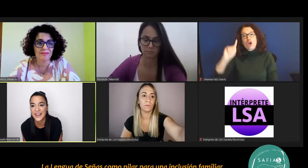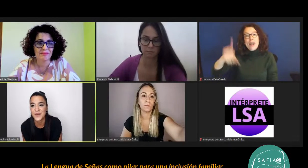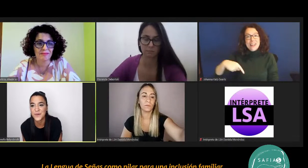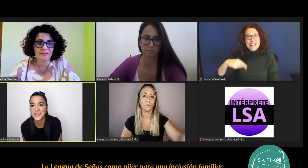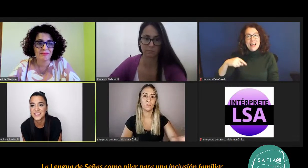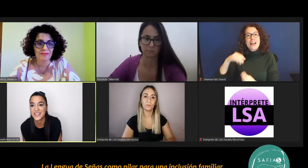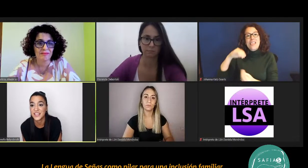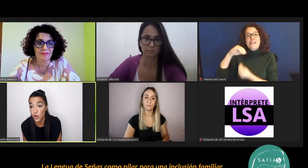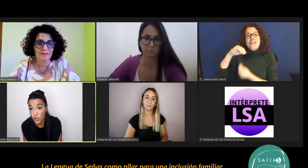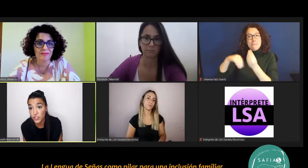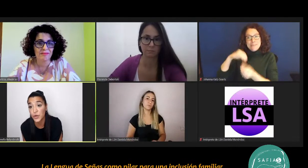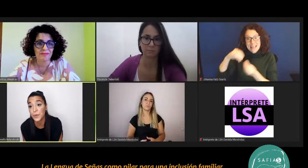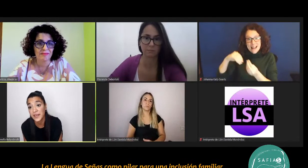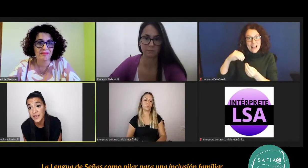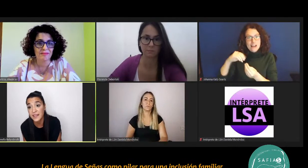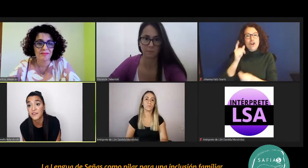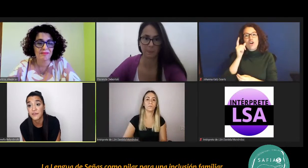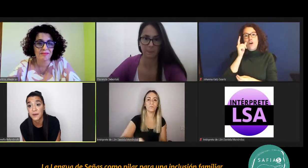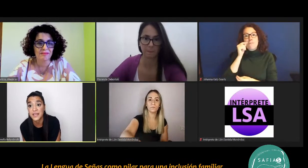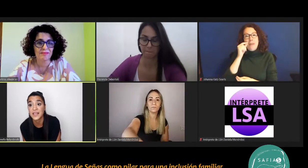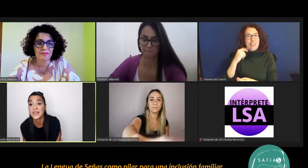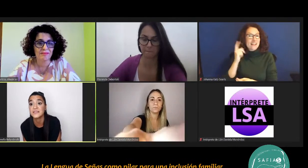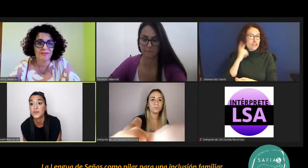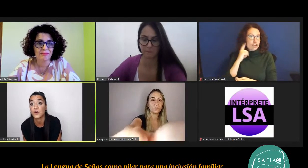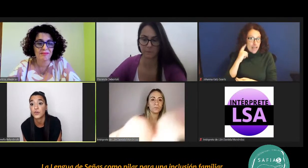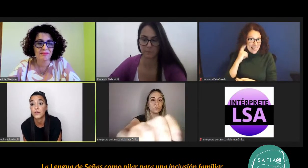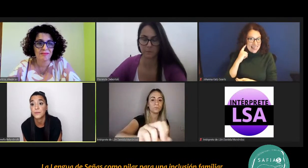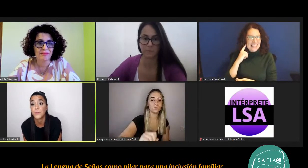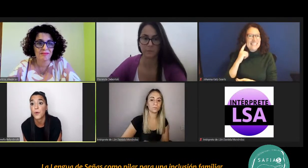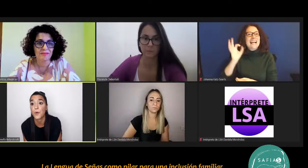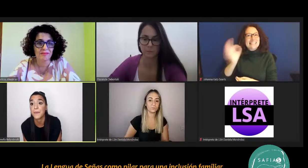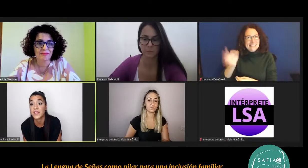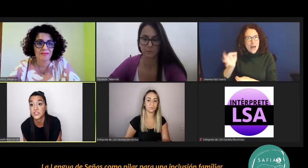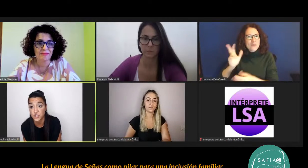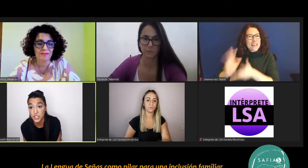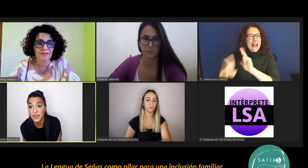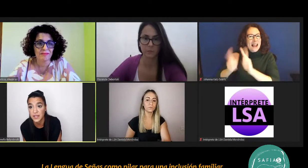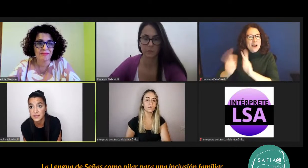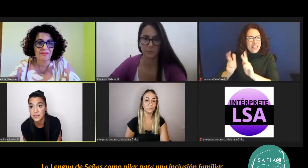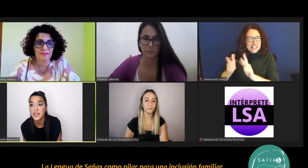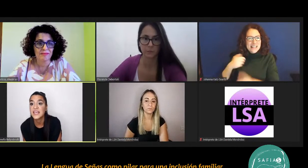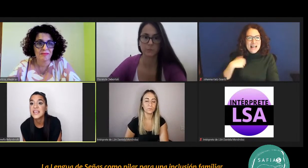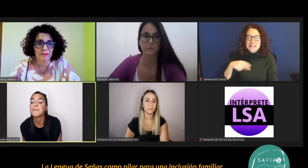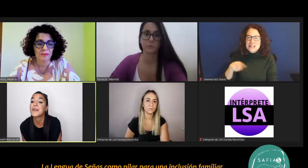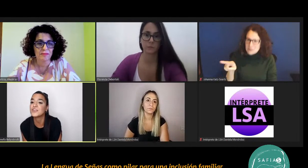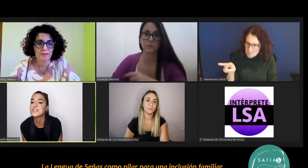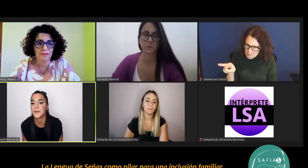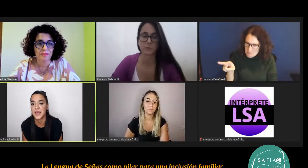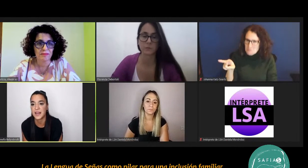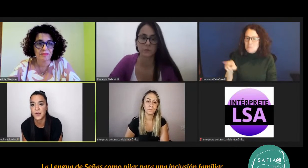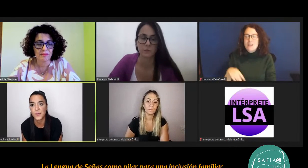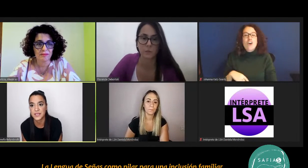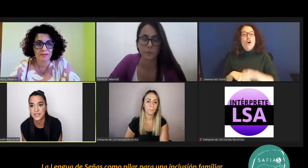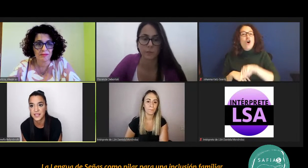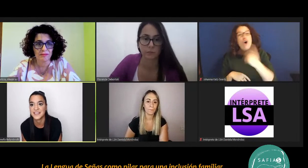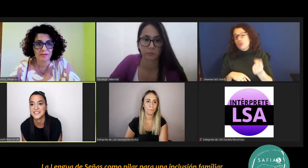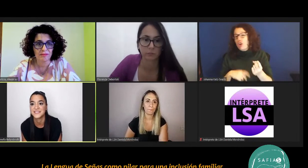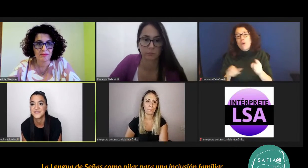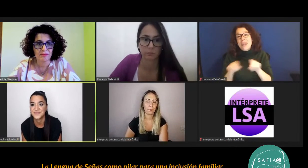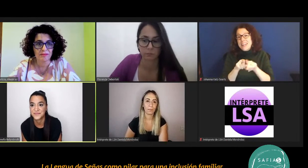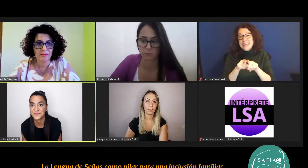todos hablaban lenguas de señas. Otros venían de familias con padres oyentes, pero sabían lengua de